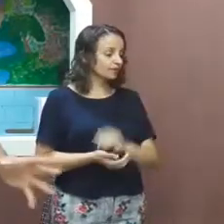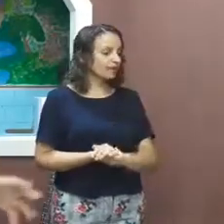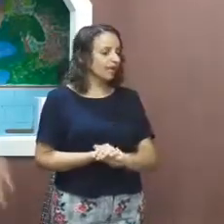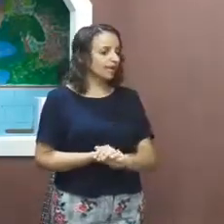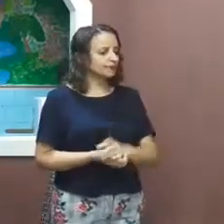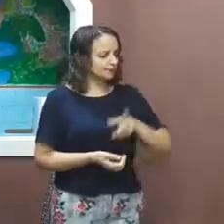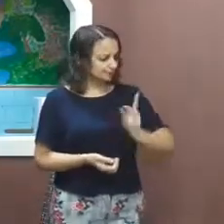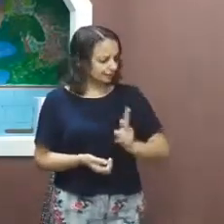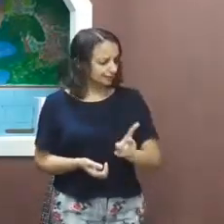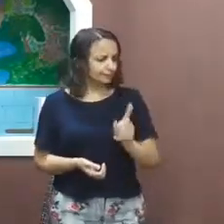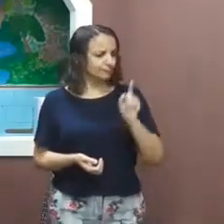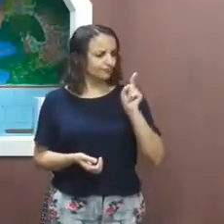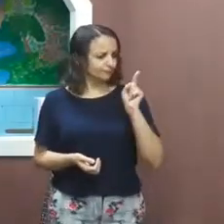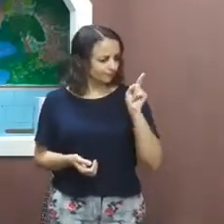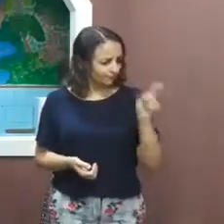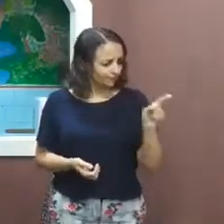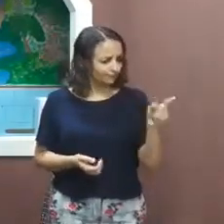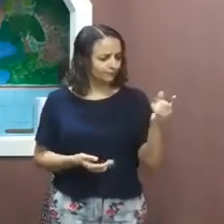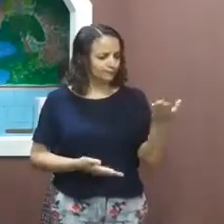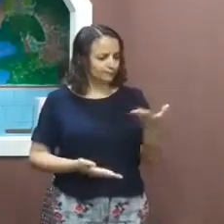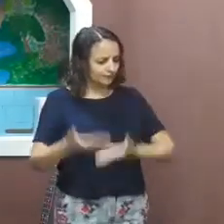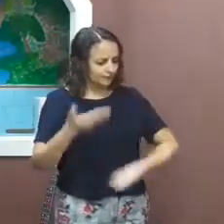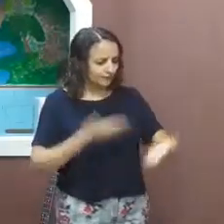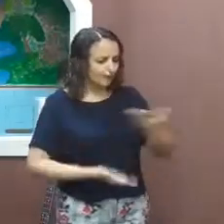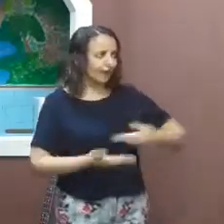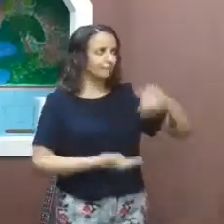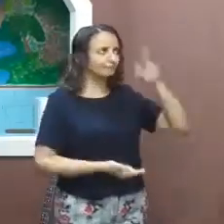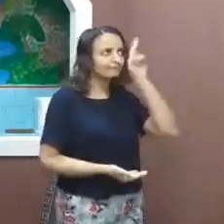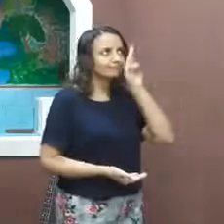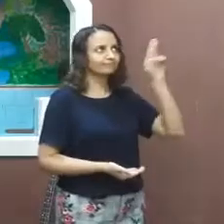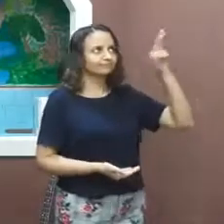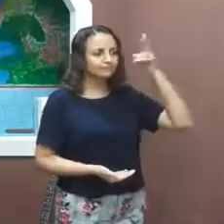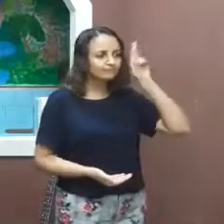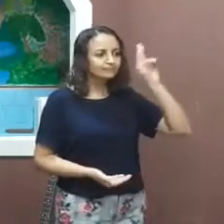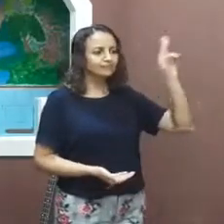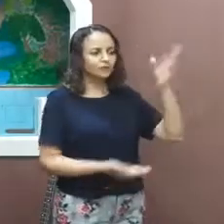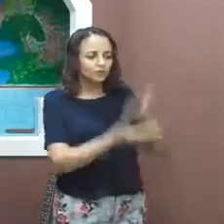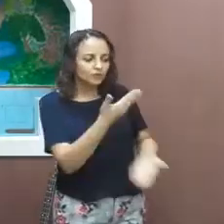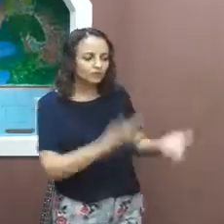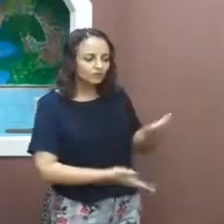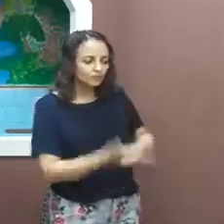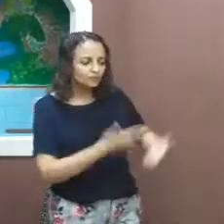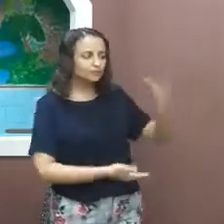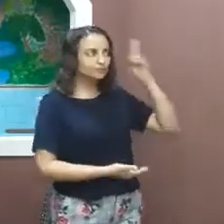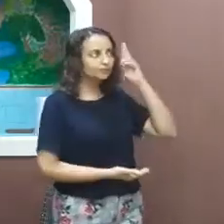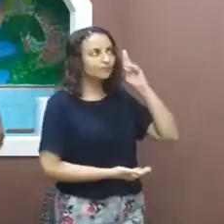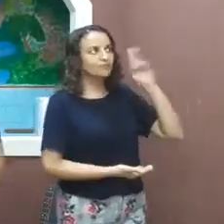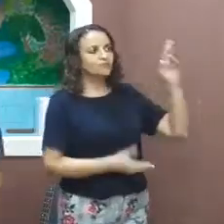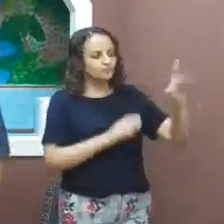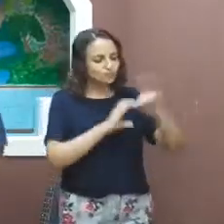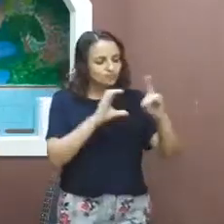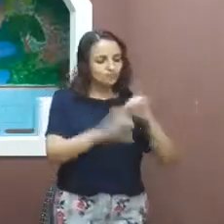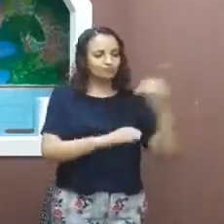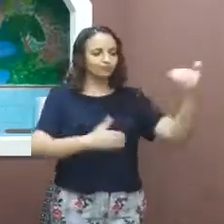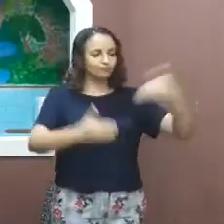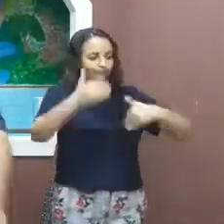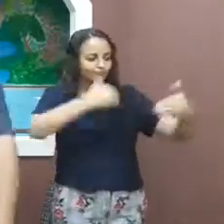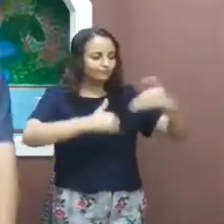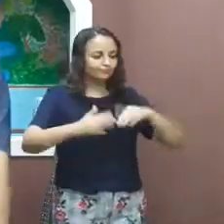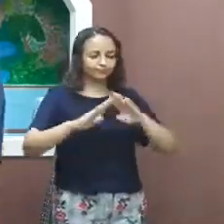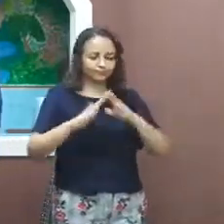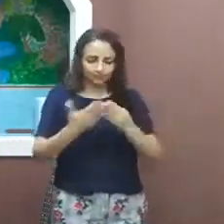Sempre você serviu ao Senhor vindo aos cultos. Sempre você serviu ao Senhor lendo a